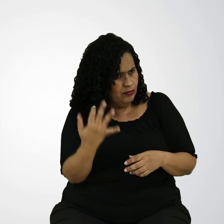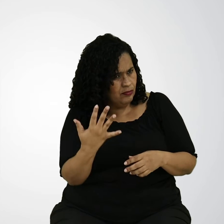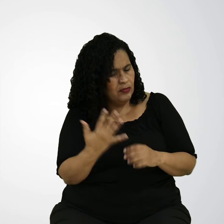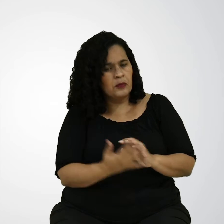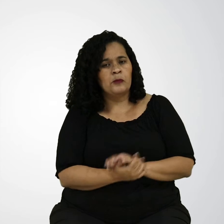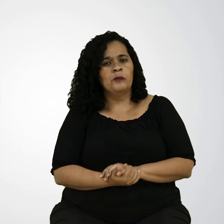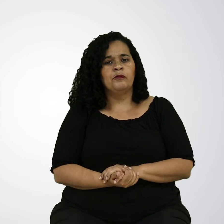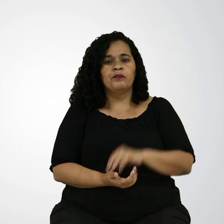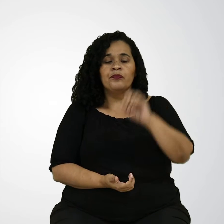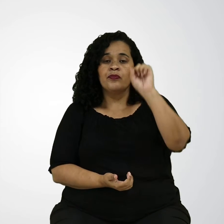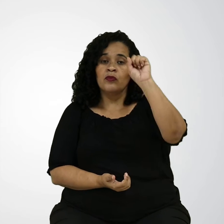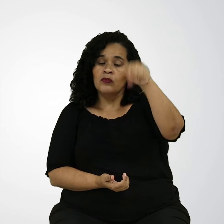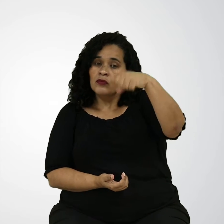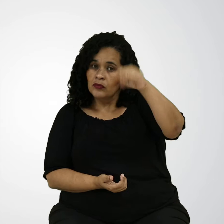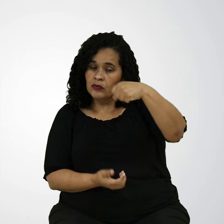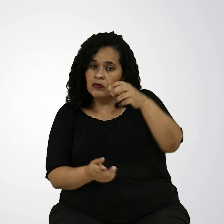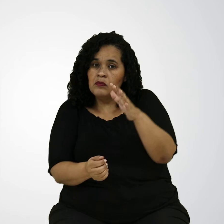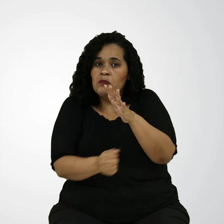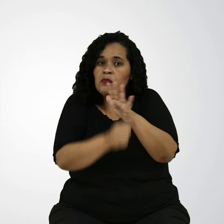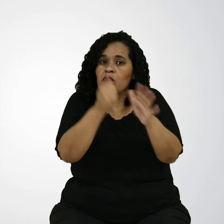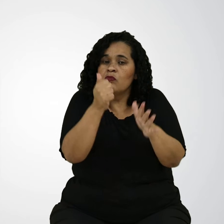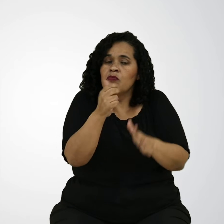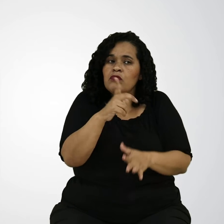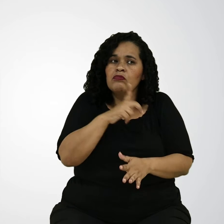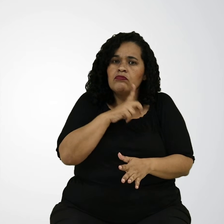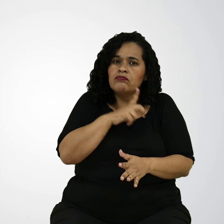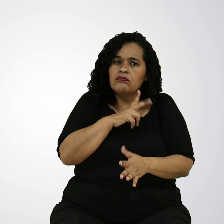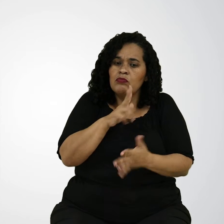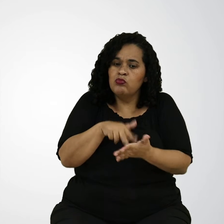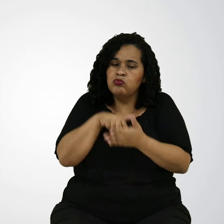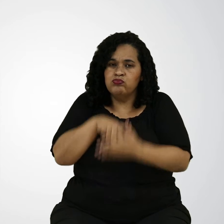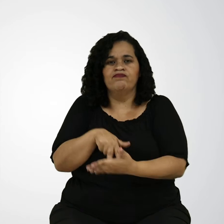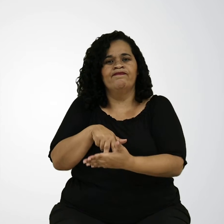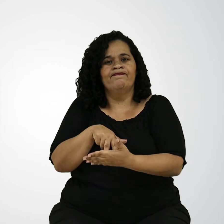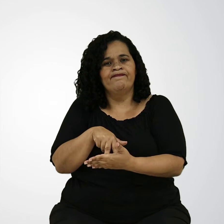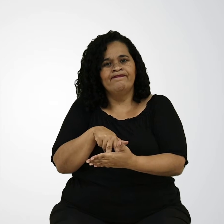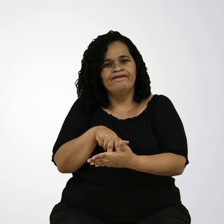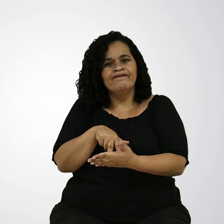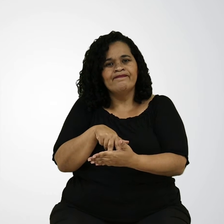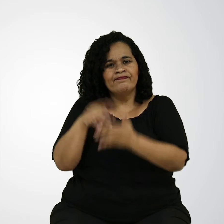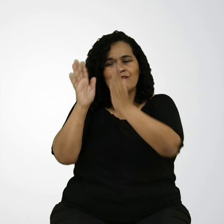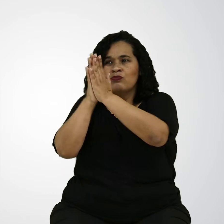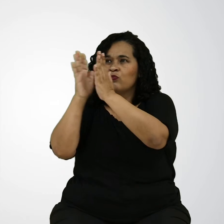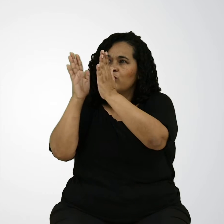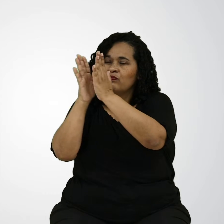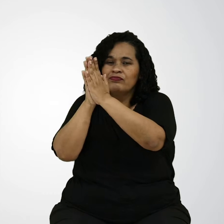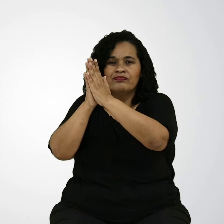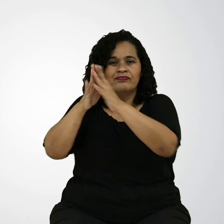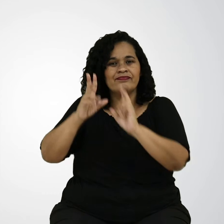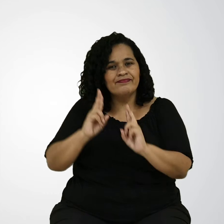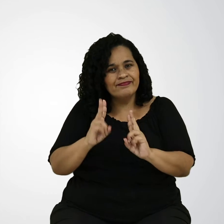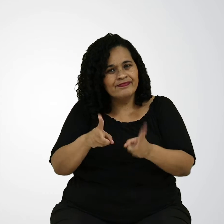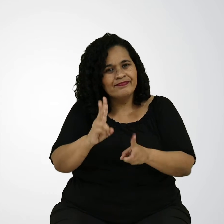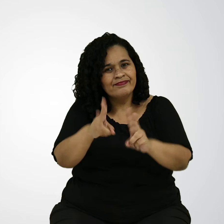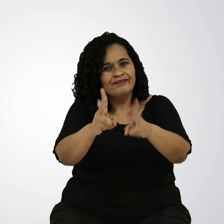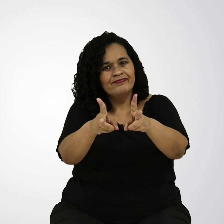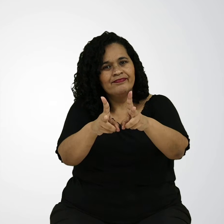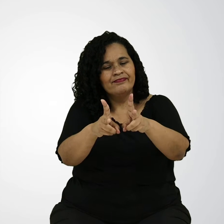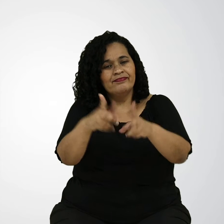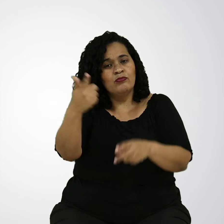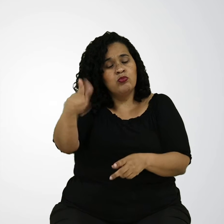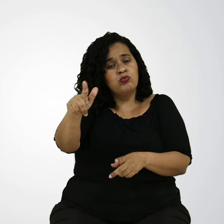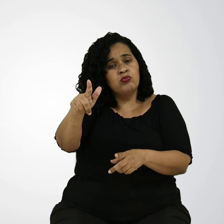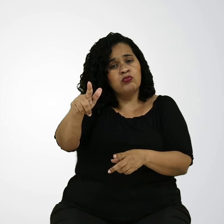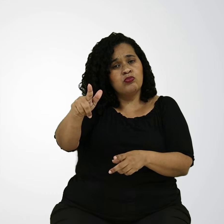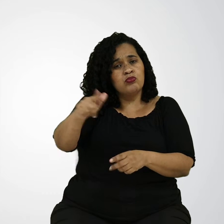temos a perseverança, a vigilância e, na sequência, a ação de graças. Ainda no versículo